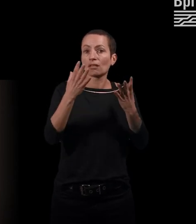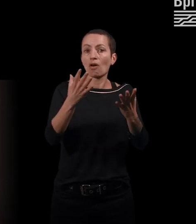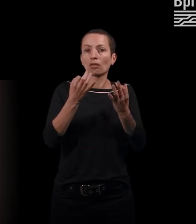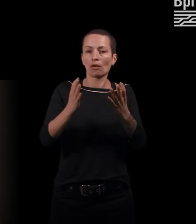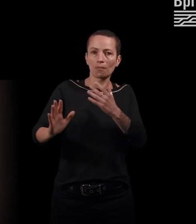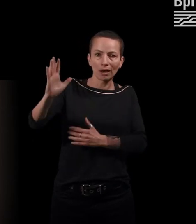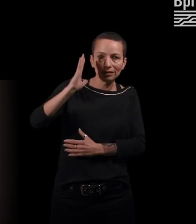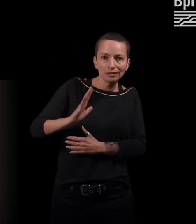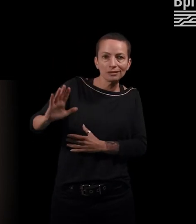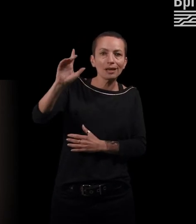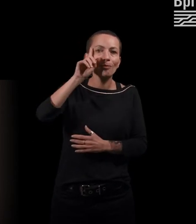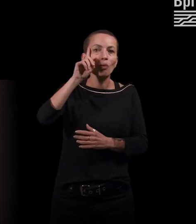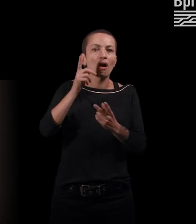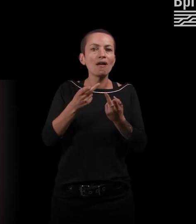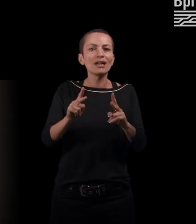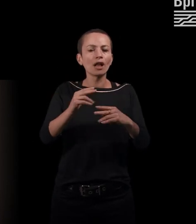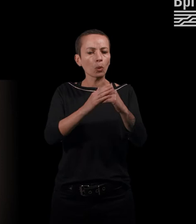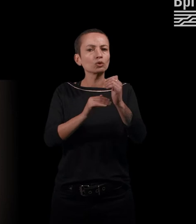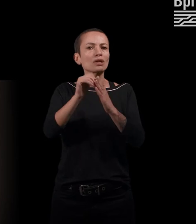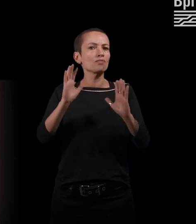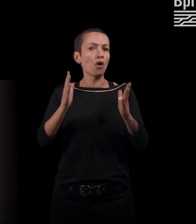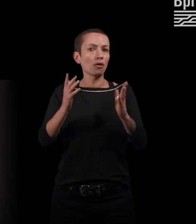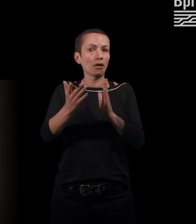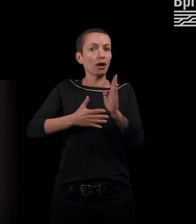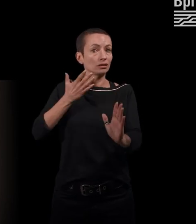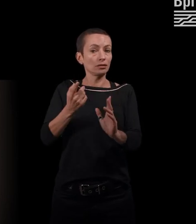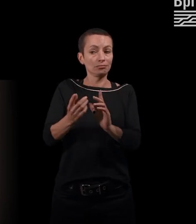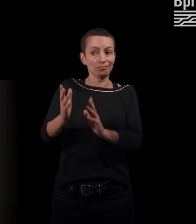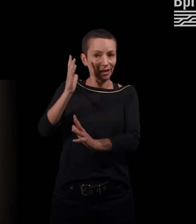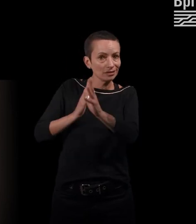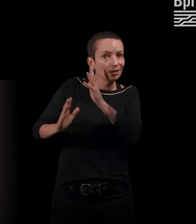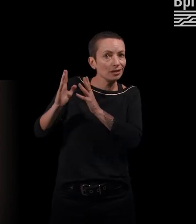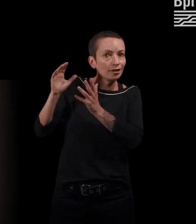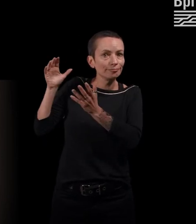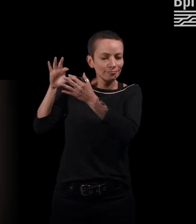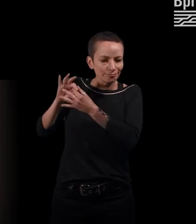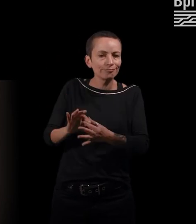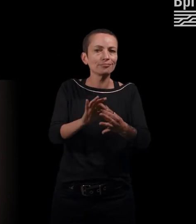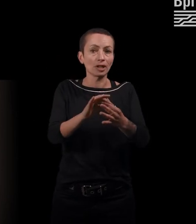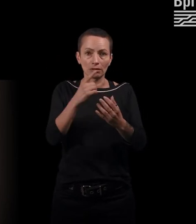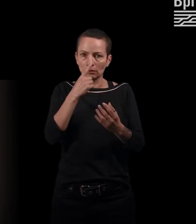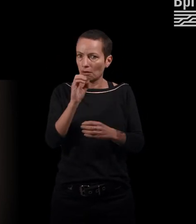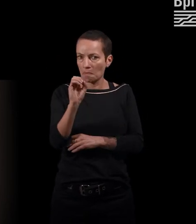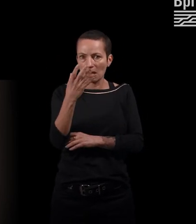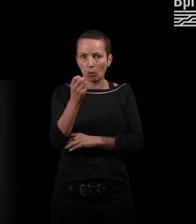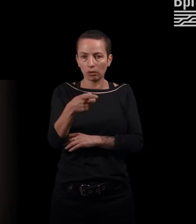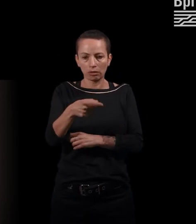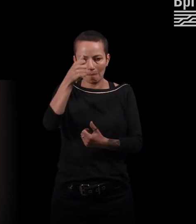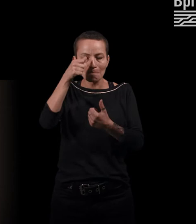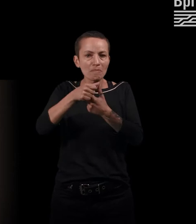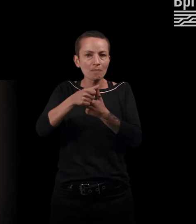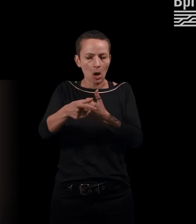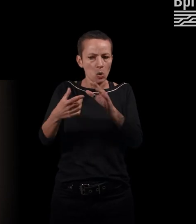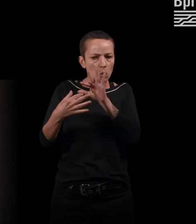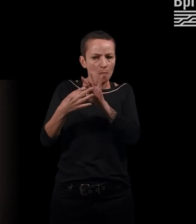le passé, parce qu'une ville se construit aussi sur son passé, et on sent bien que Beyrouth a bien du mal avec la mémoire et